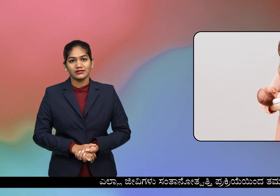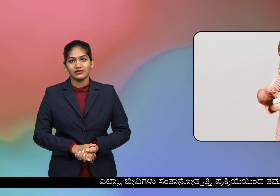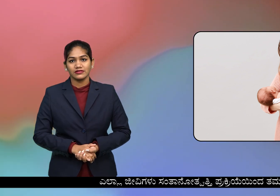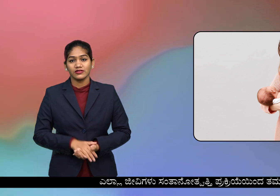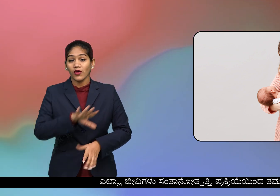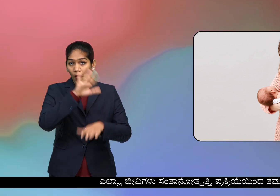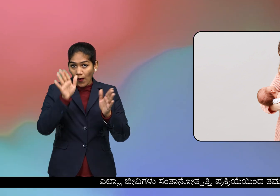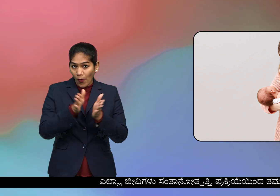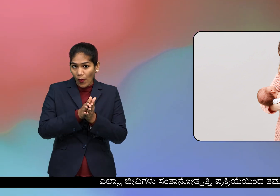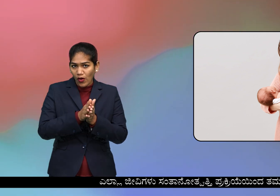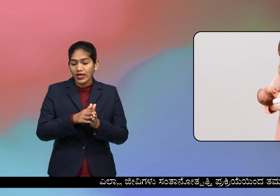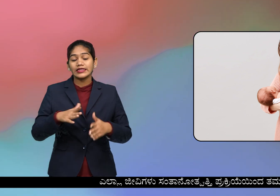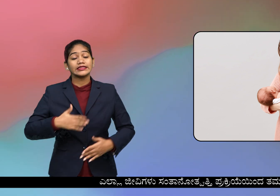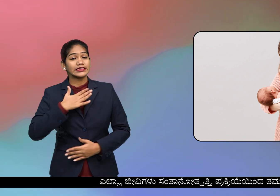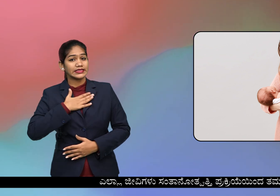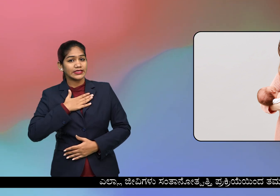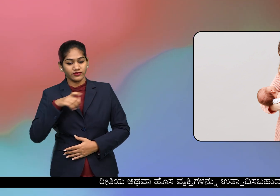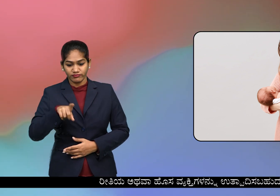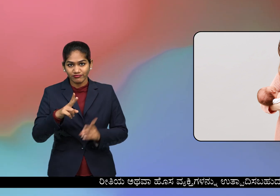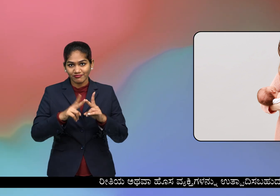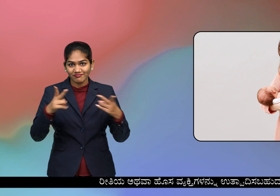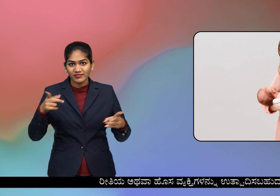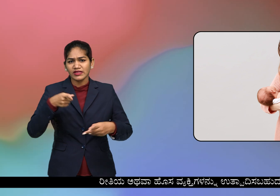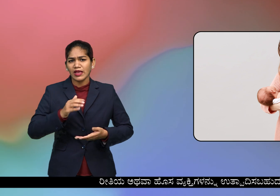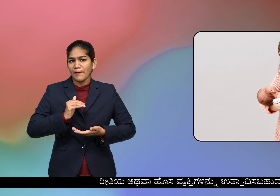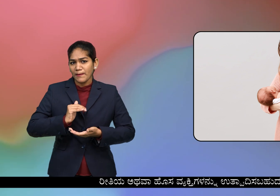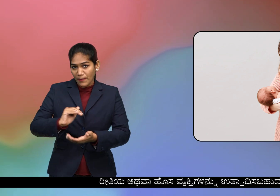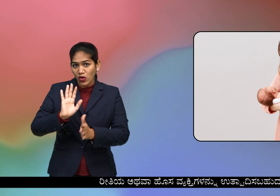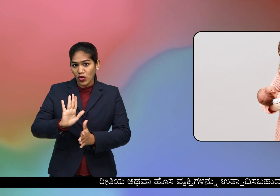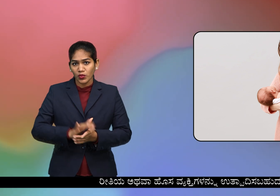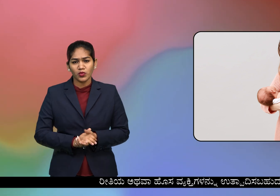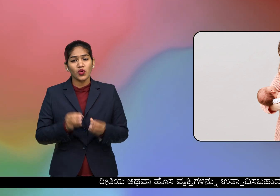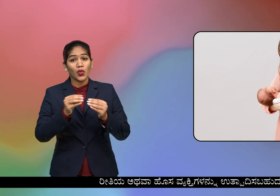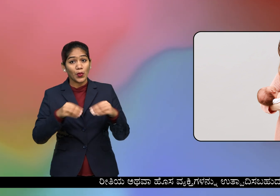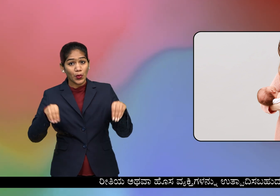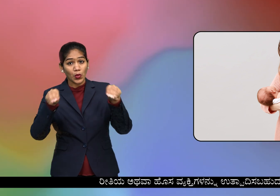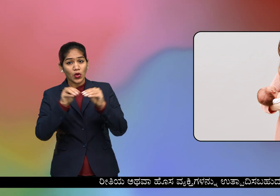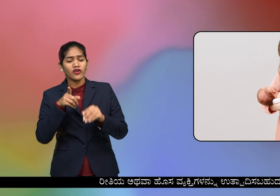ಎಲ್ಲಾ ಜೀವಿಗಳು ಸಂತಾನೋತ್ಪತ್ತಿ ಪ್ರಕ್ರಿಯೆಯಿಂದ ತಮ್ಮ ರೀತಿಯ ಅಥವಾ ಹೊಸ ವ್ಯಕ್ತಿಗಳನ್ನ ಉತ್ಪಾದಿಸಬಹುದು.